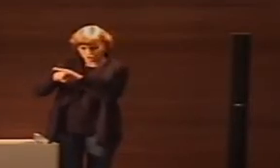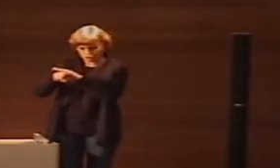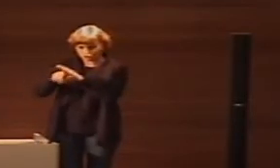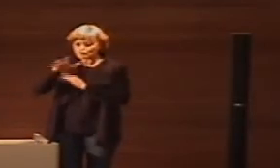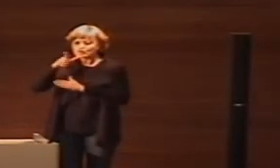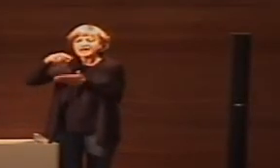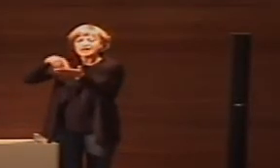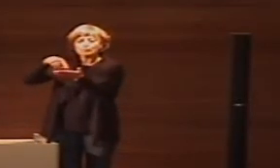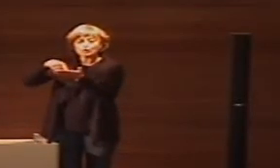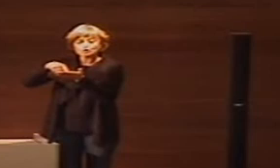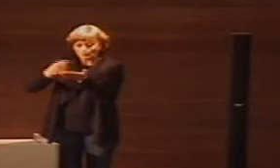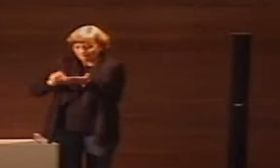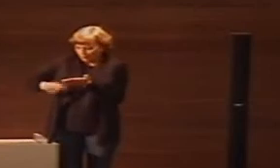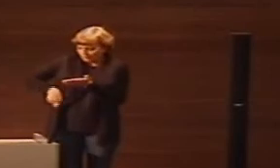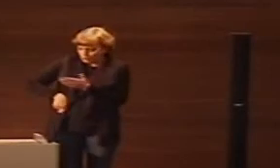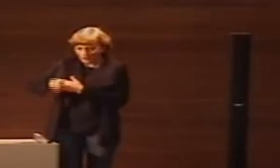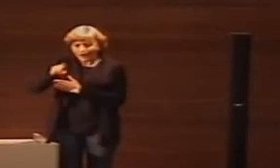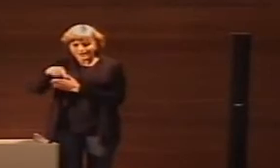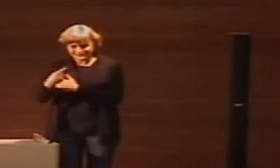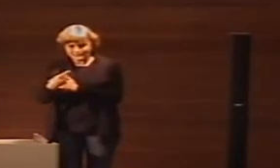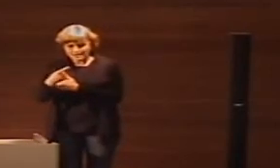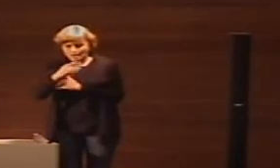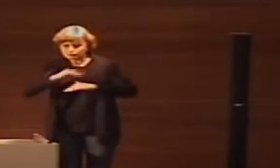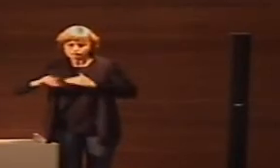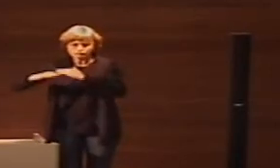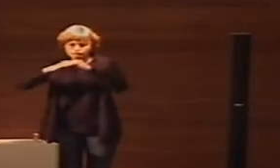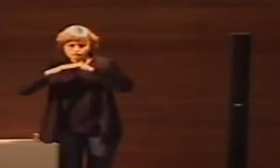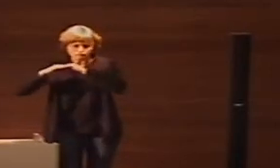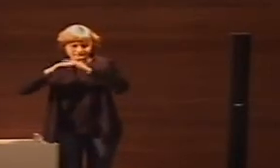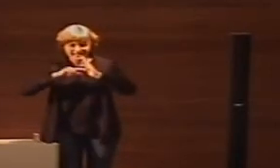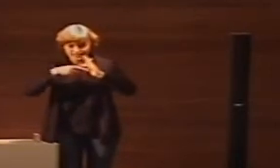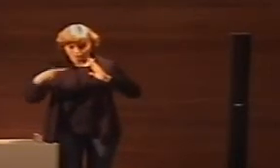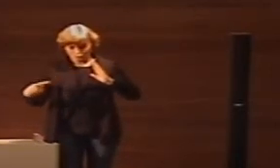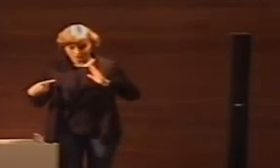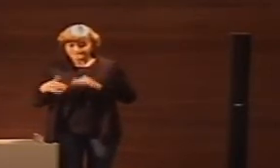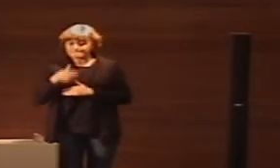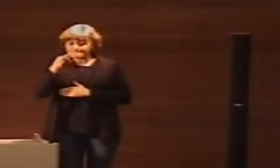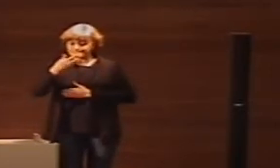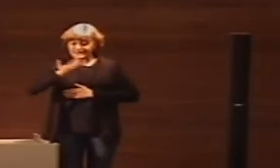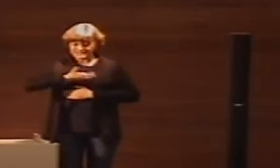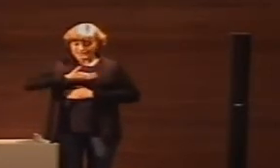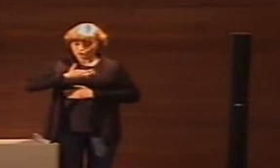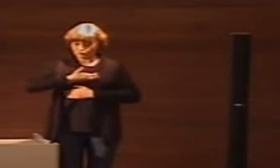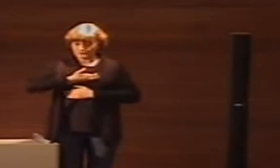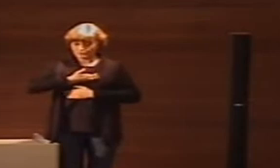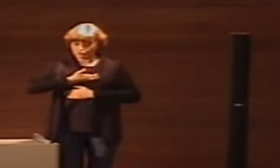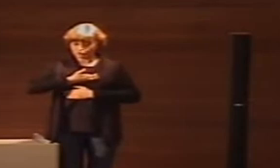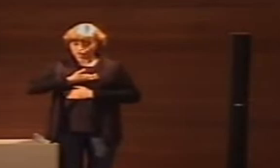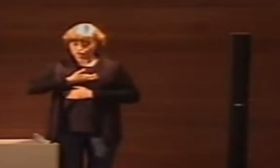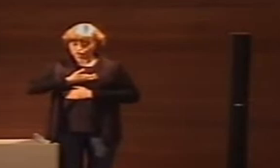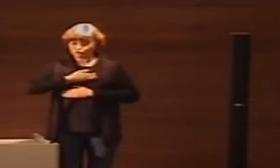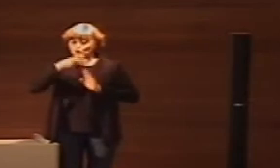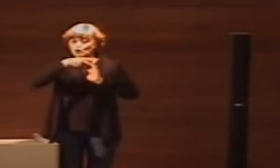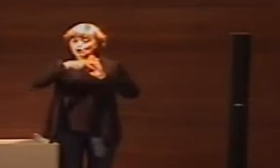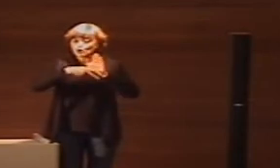de las empresas concesionarias estén alineados con los del municipio. En materia de ordenanzas municipales, la ordenanza propia